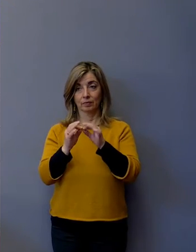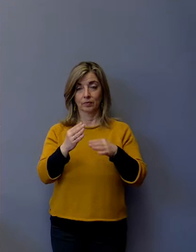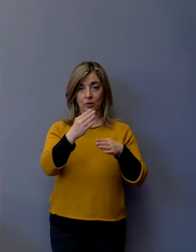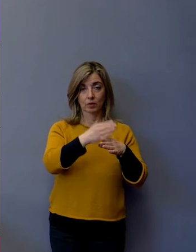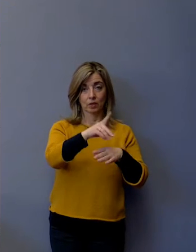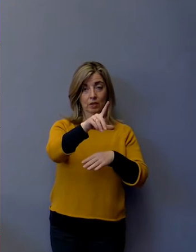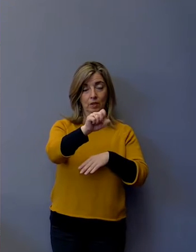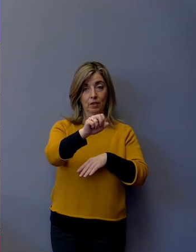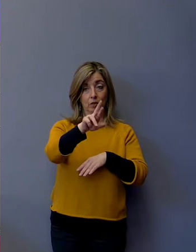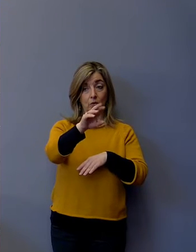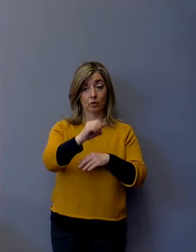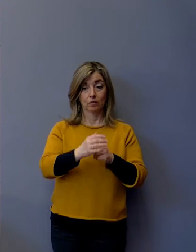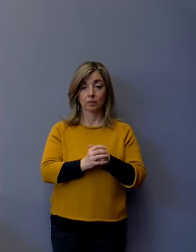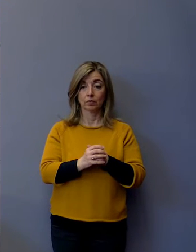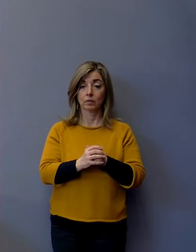lauro